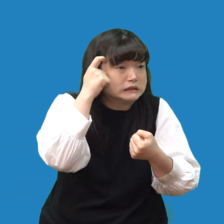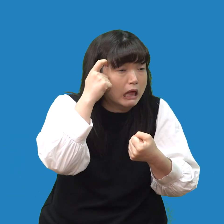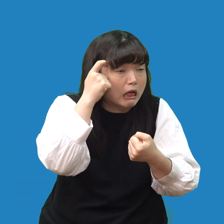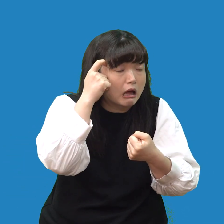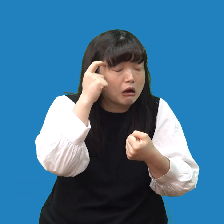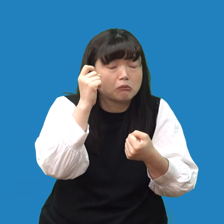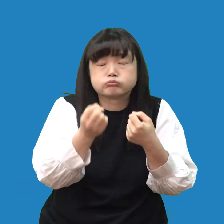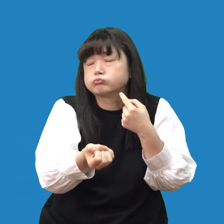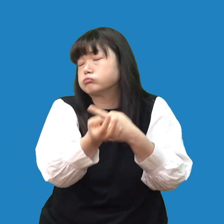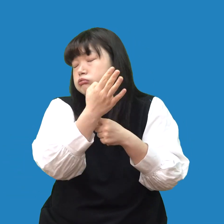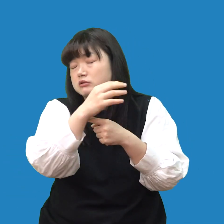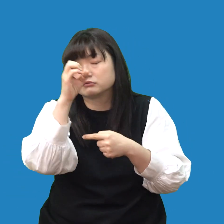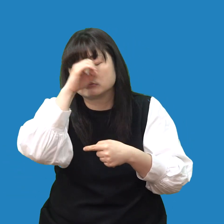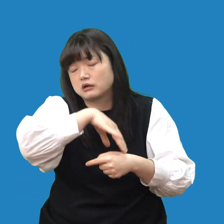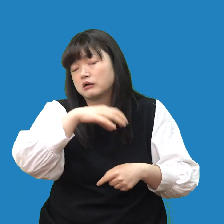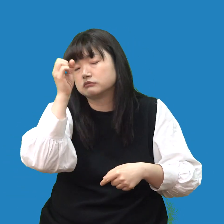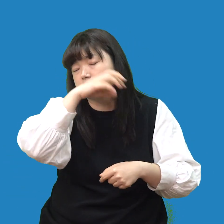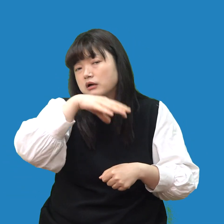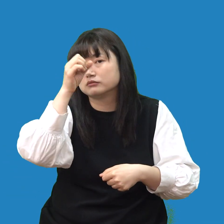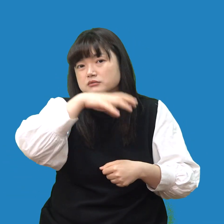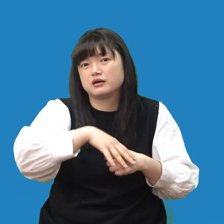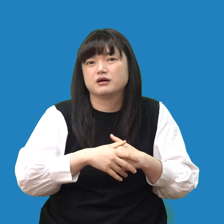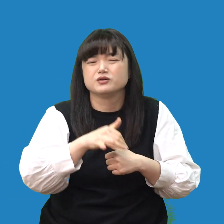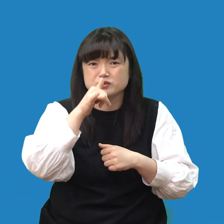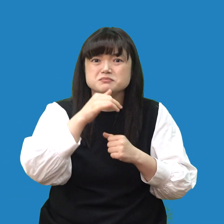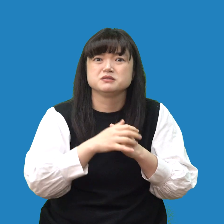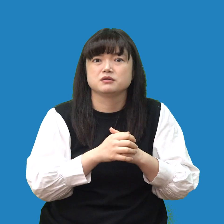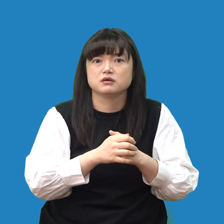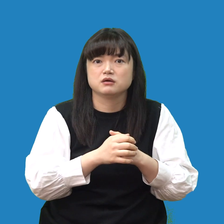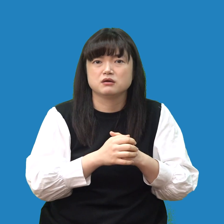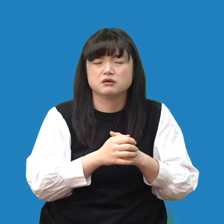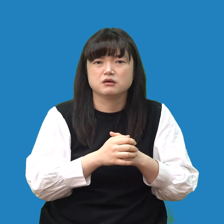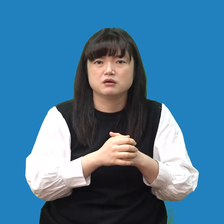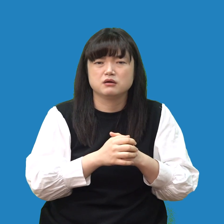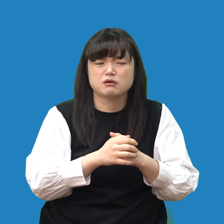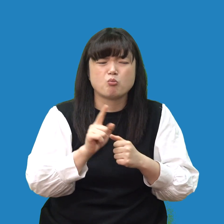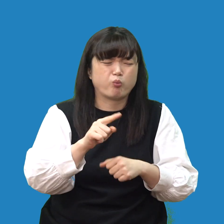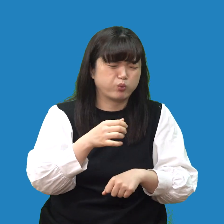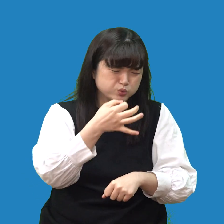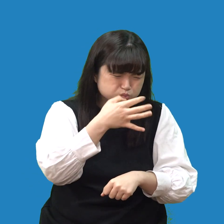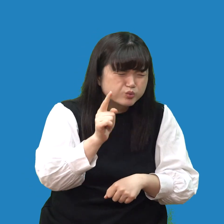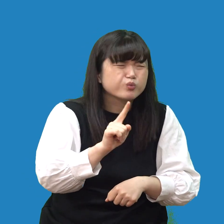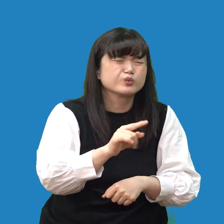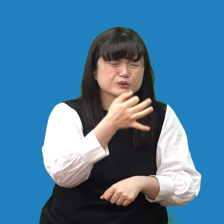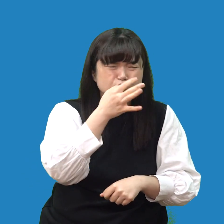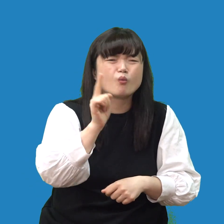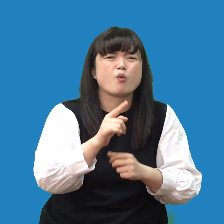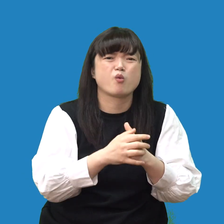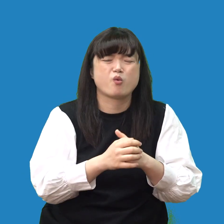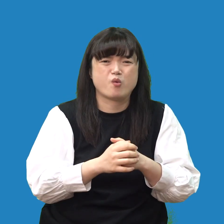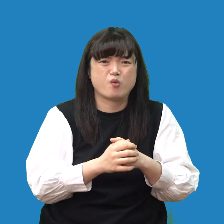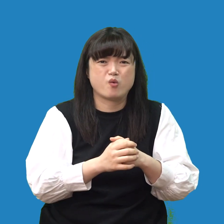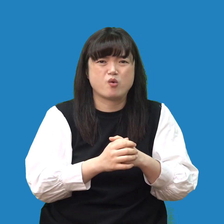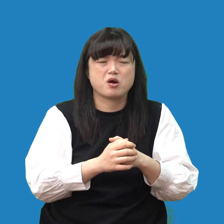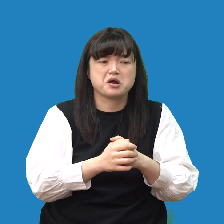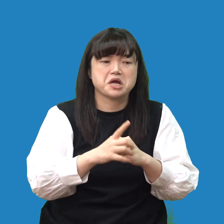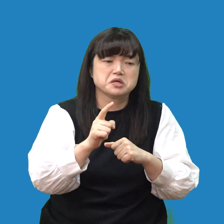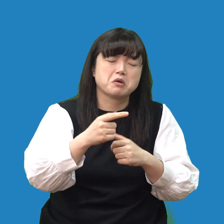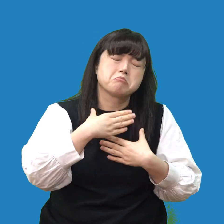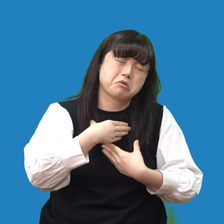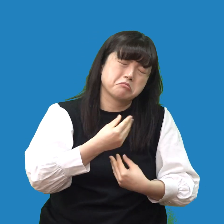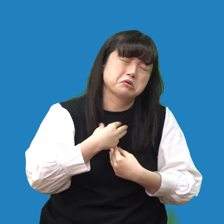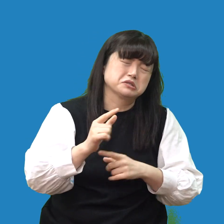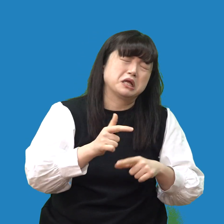상실한 데 있습니다. 전의를 상실한 것에 있습니다. 뭐하러 피곤하게 사냐? 아유, 조금 더 지금